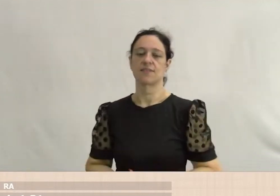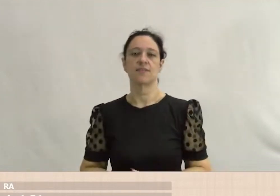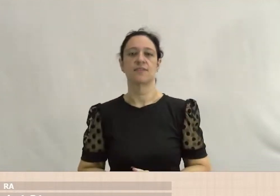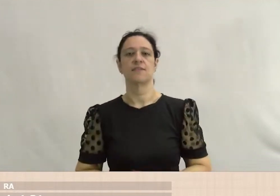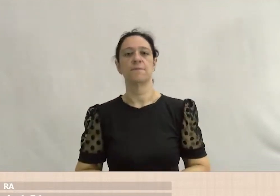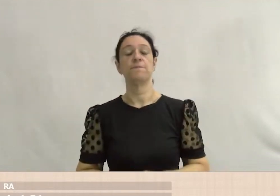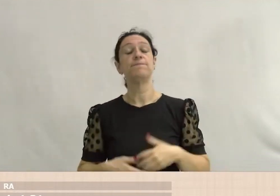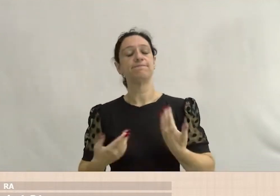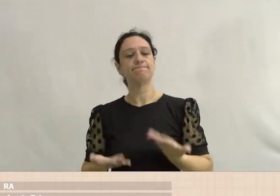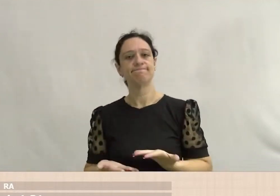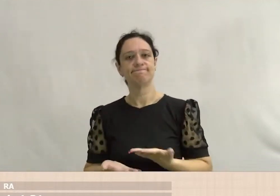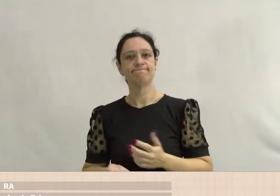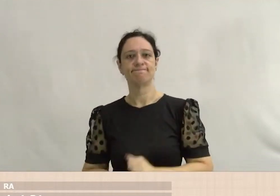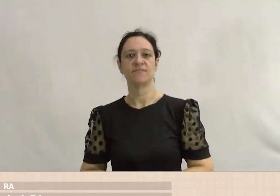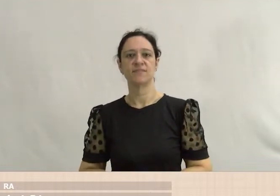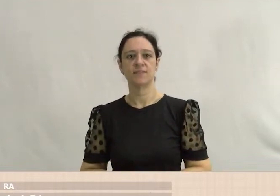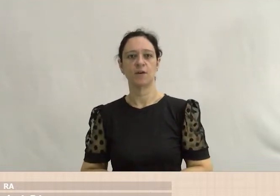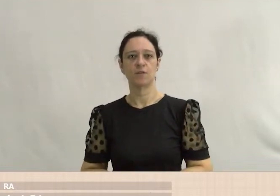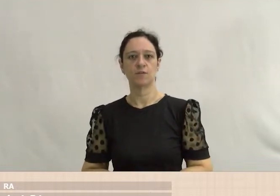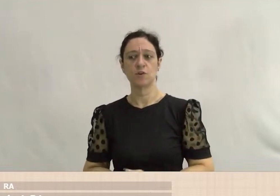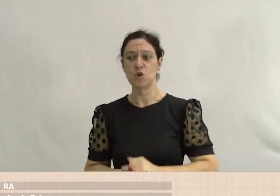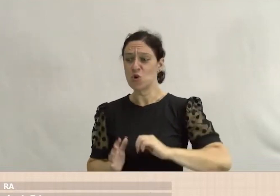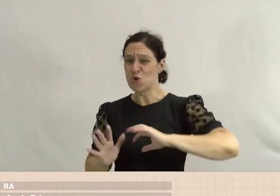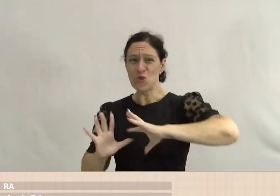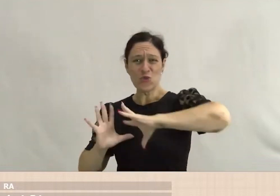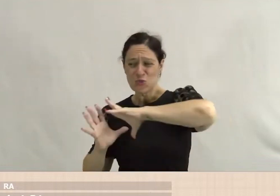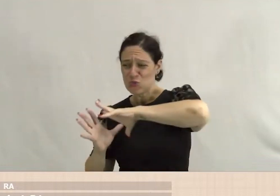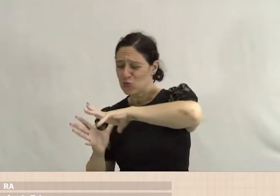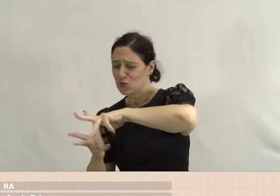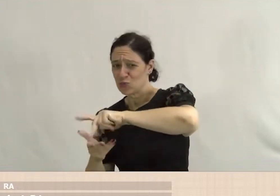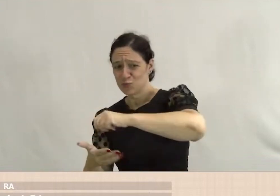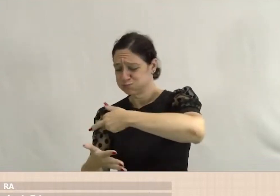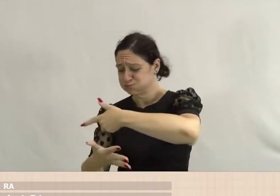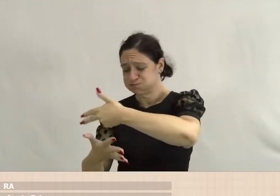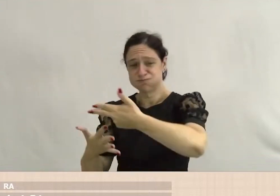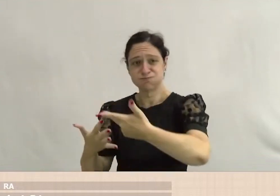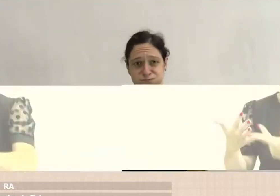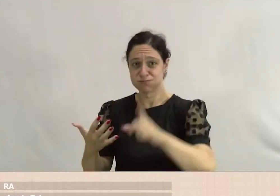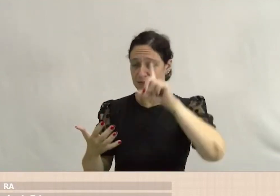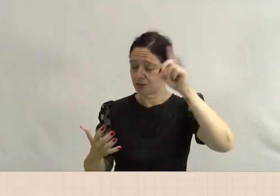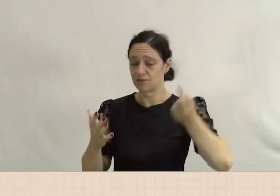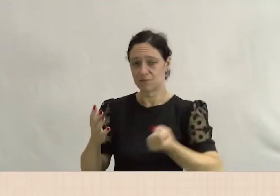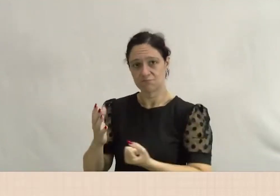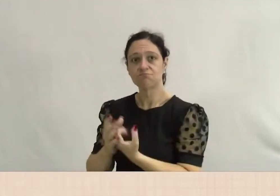queridos irmãos, a criação toda que Deus fez aqui na terra,